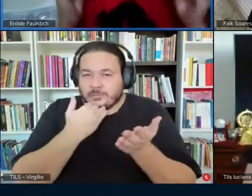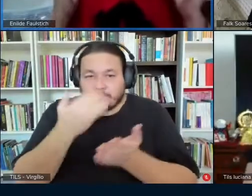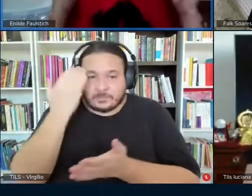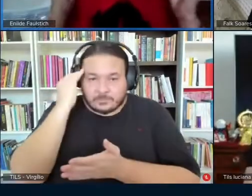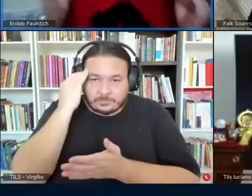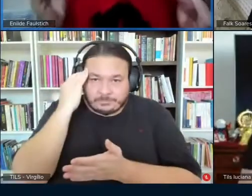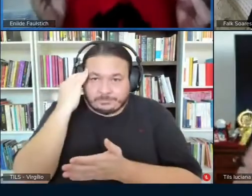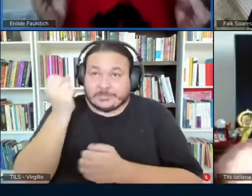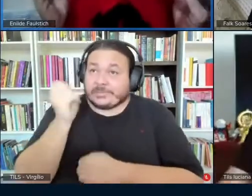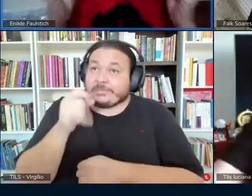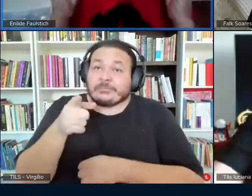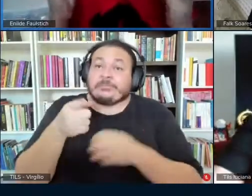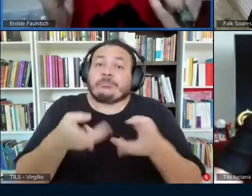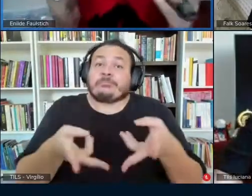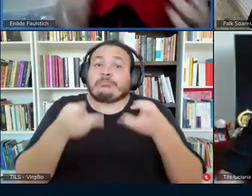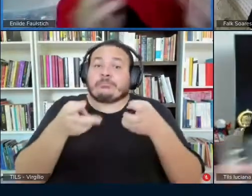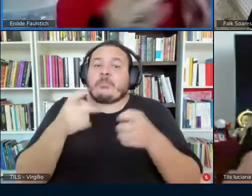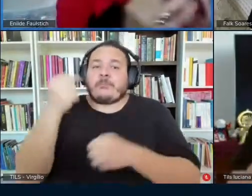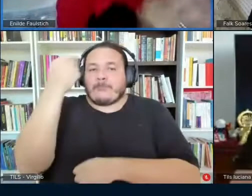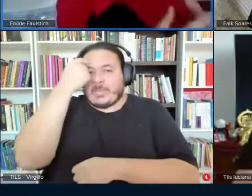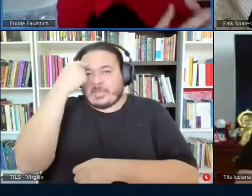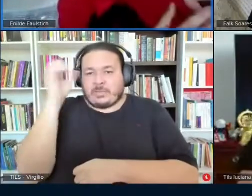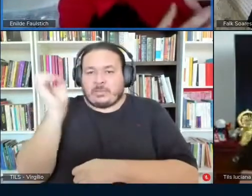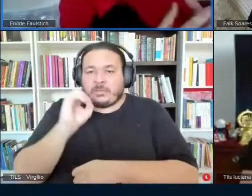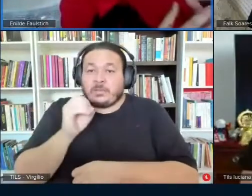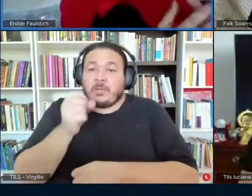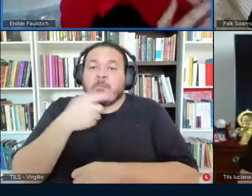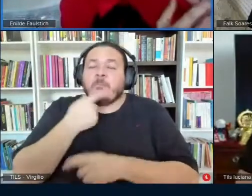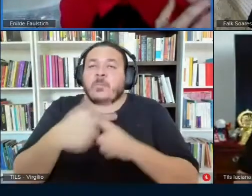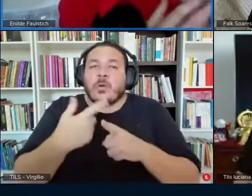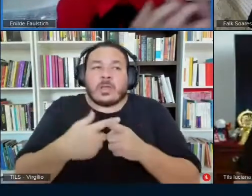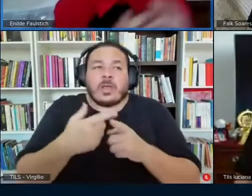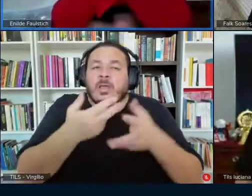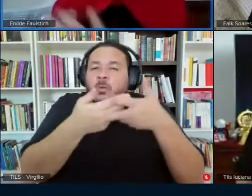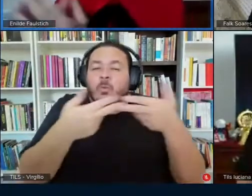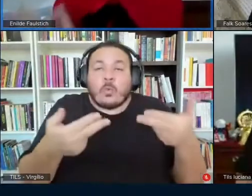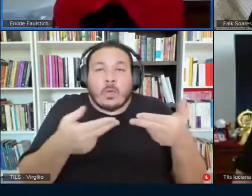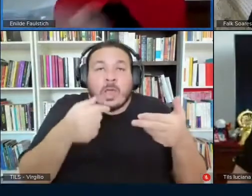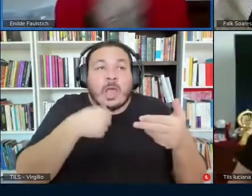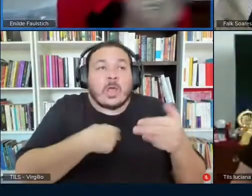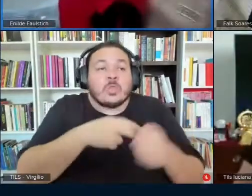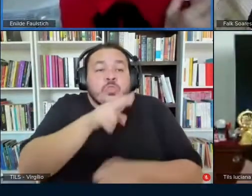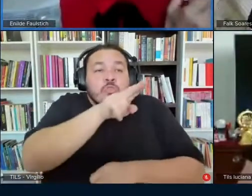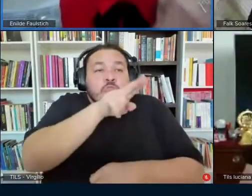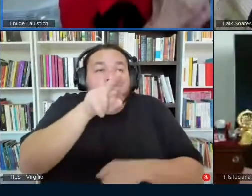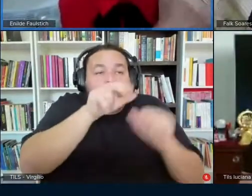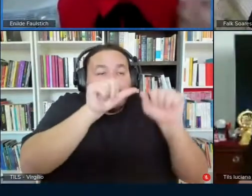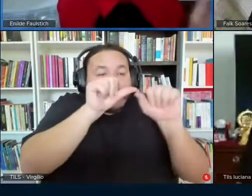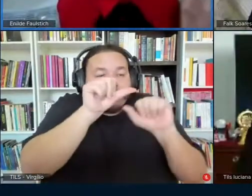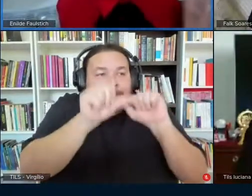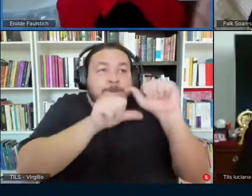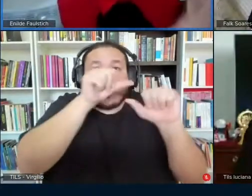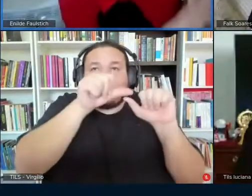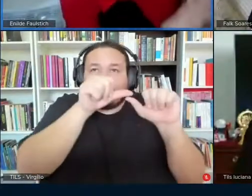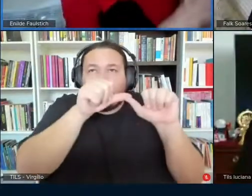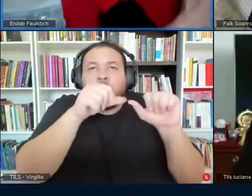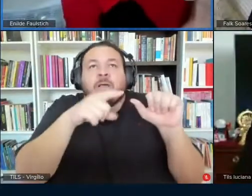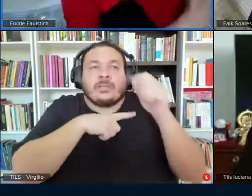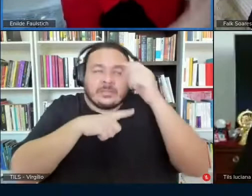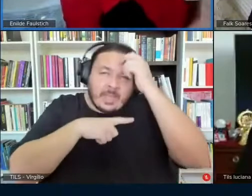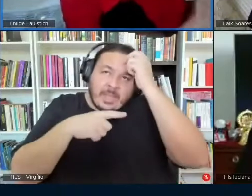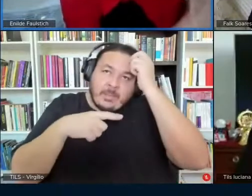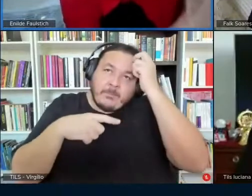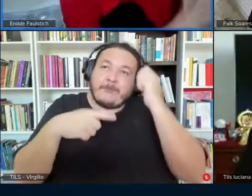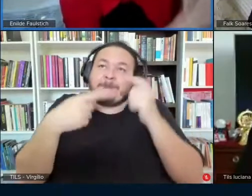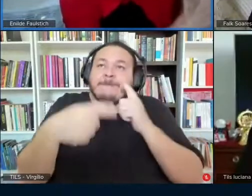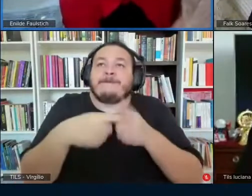você não pensar, porque a coisa muda de nome, não é porque ela mudou de nome, porque agora ela passou a ter,